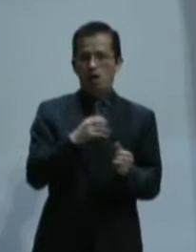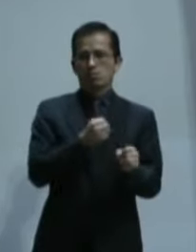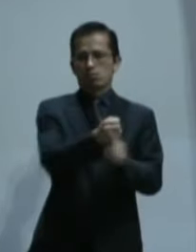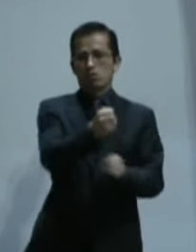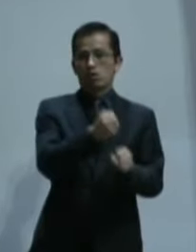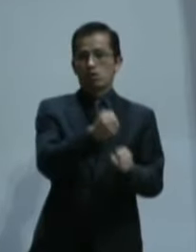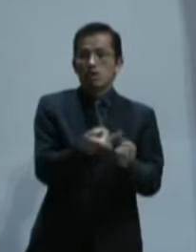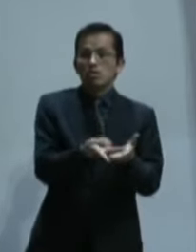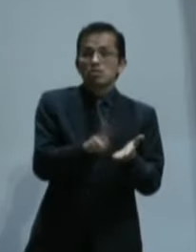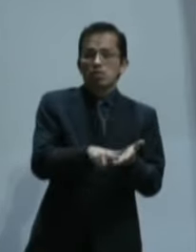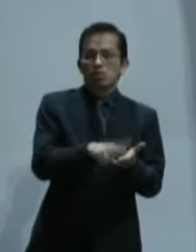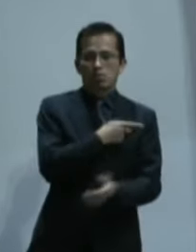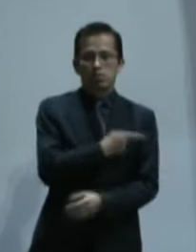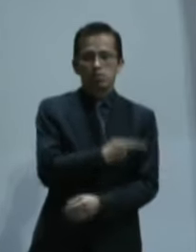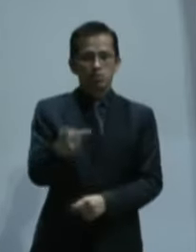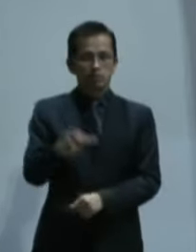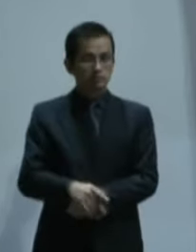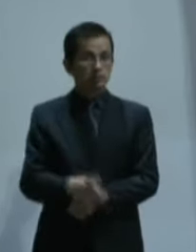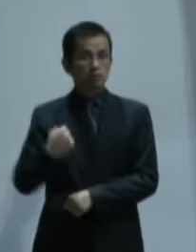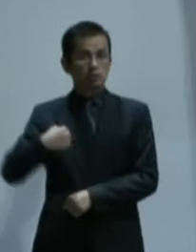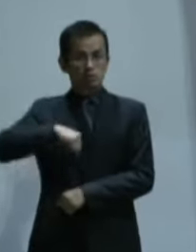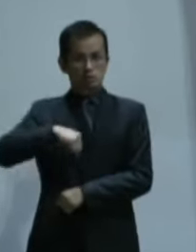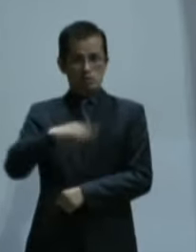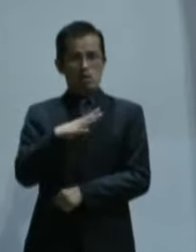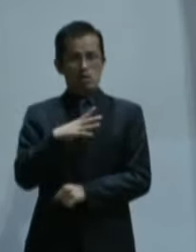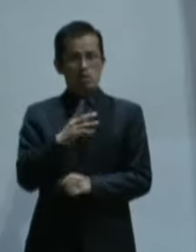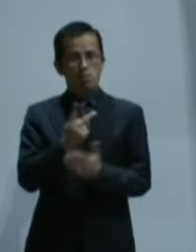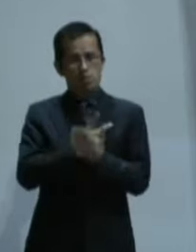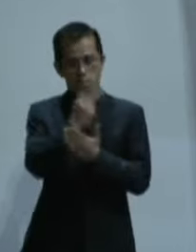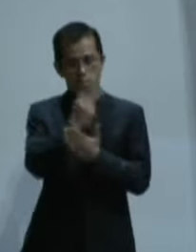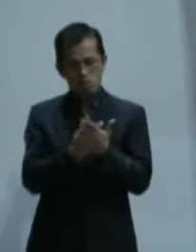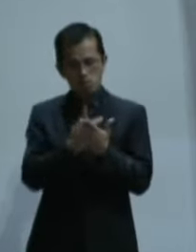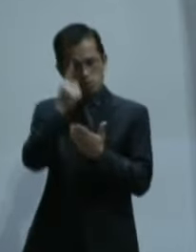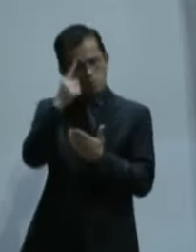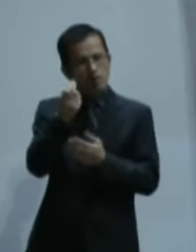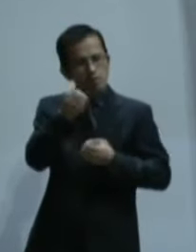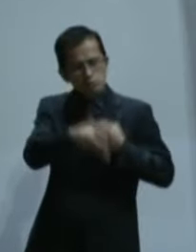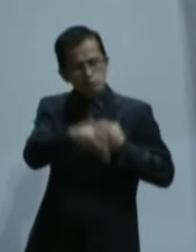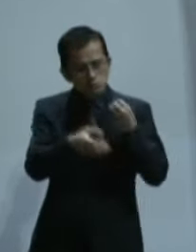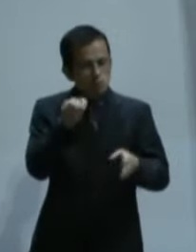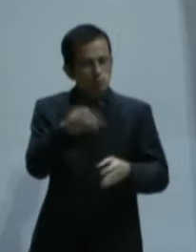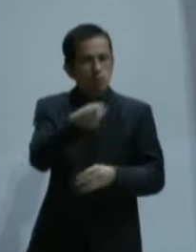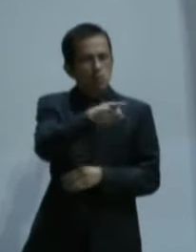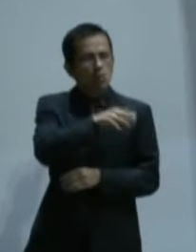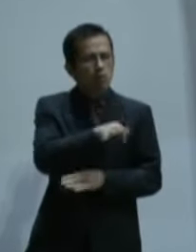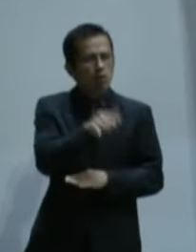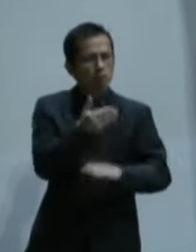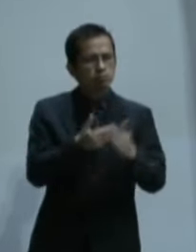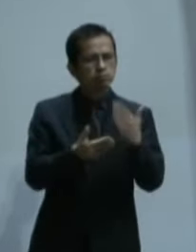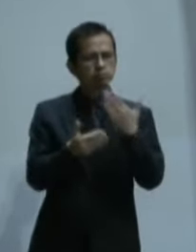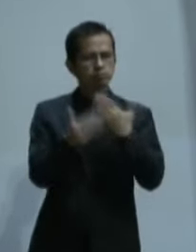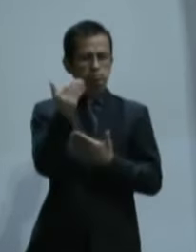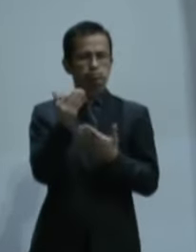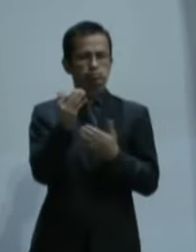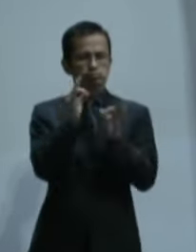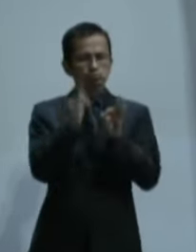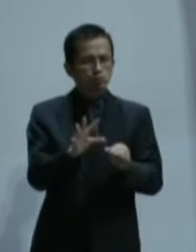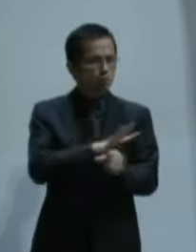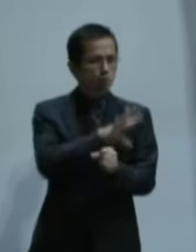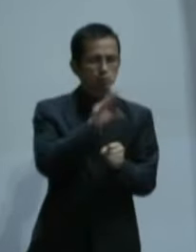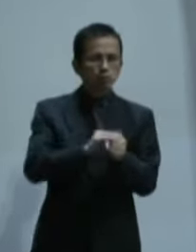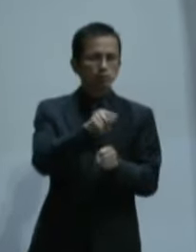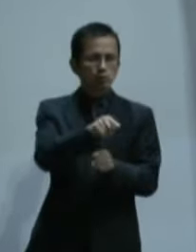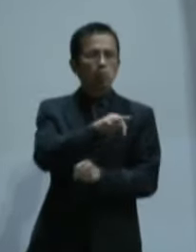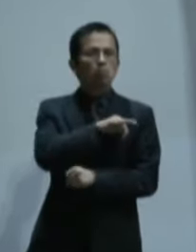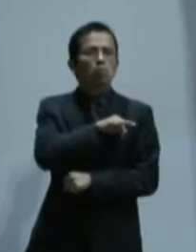pobreza a través de nuestros programas les proporcionamos herramient que les permiten desarrollarse integralmente y que puedan con ello